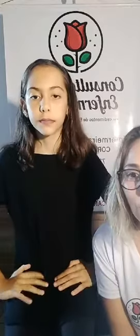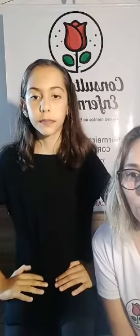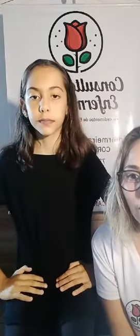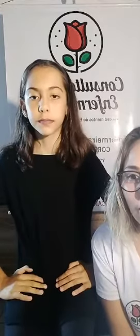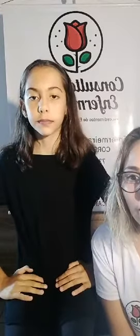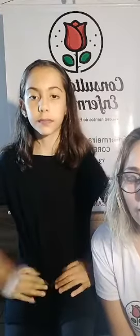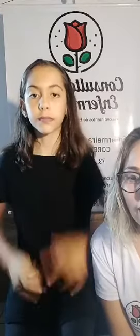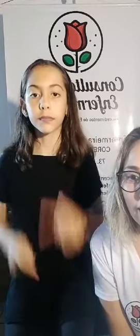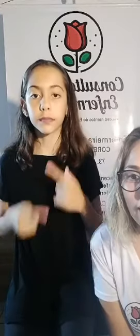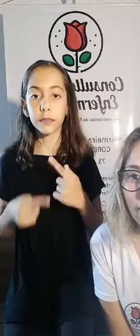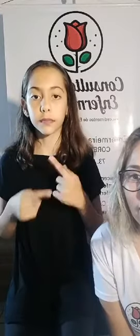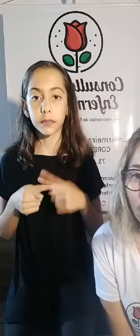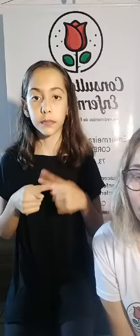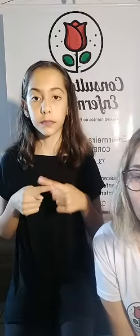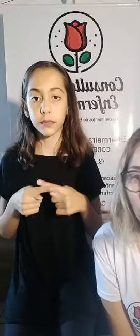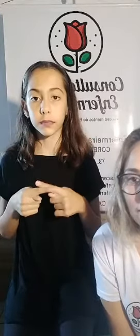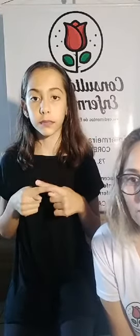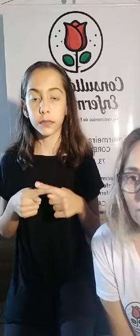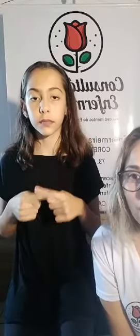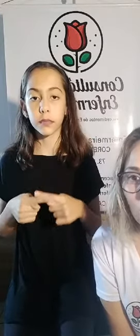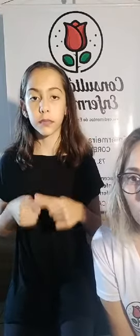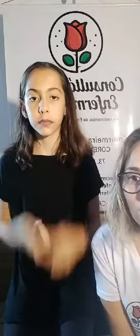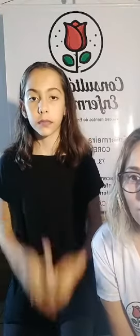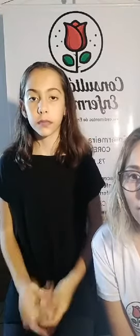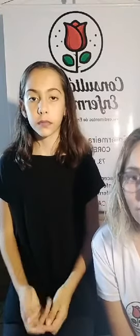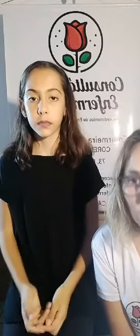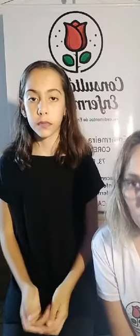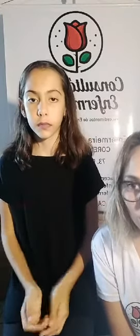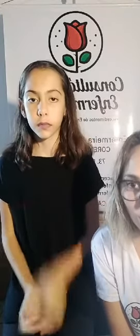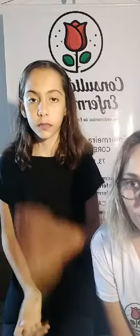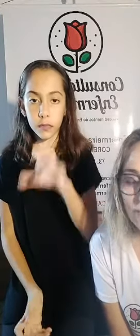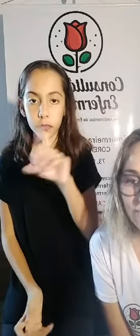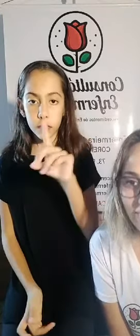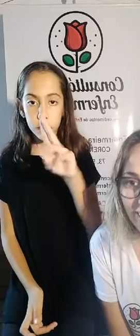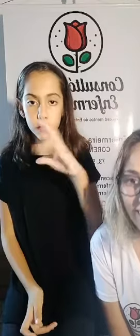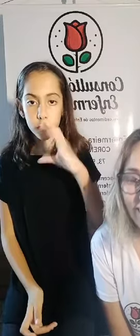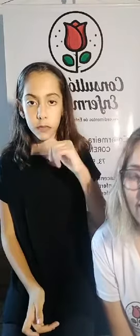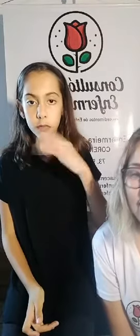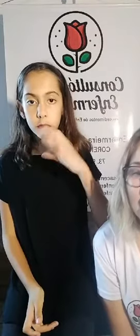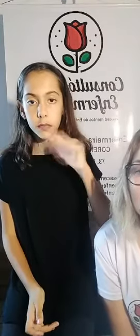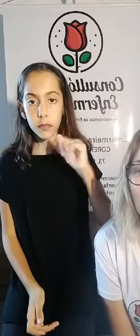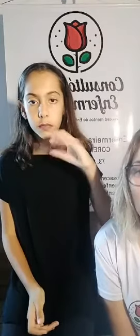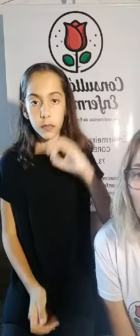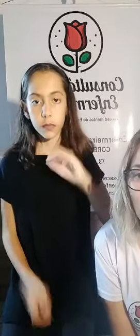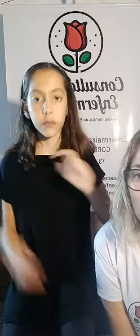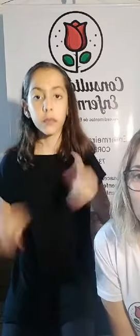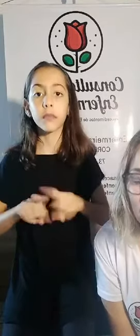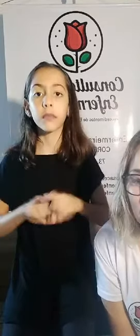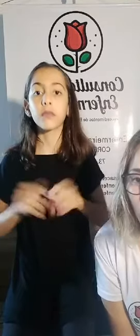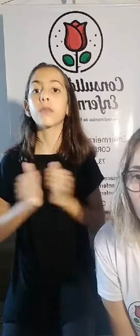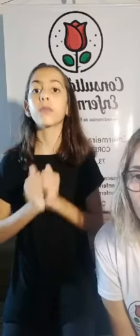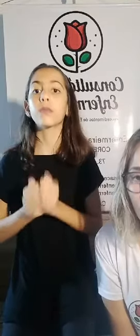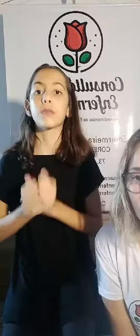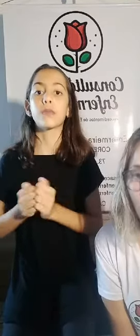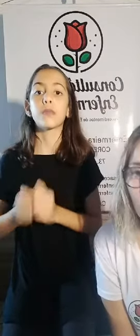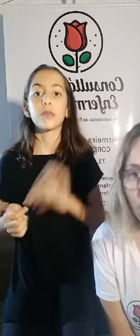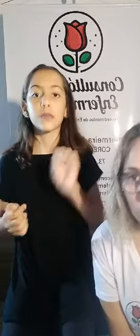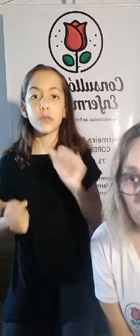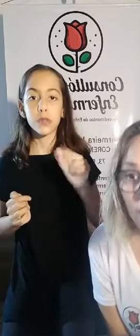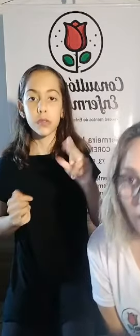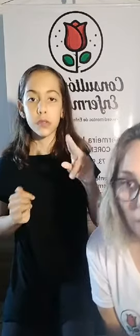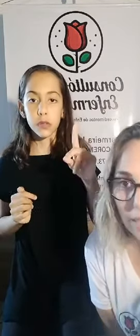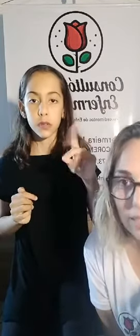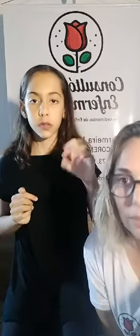até porque educação e saúde andam juntos, não é? Então a gente precisa abordar